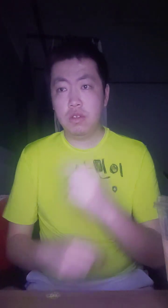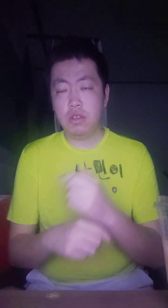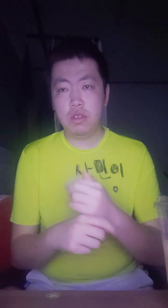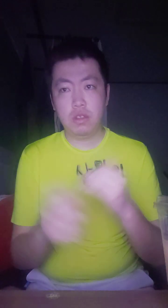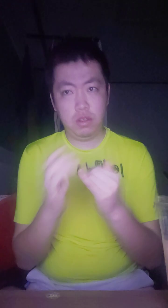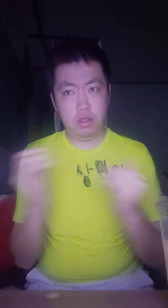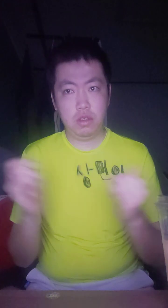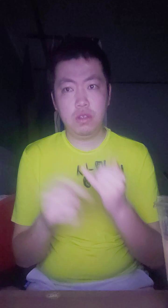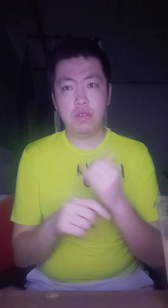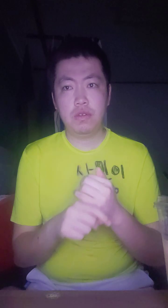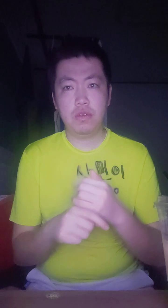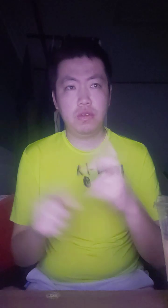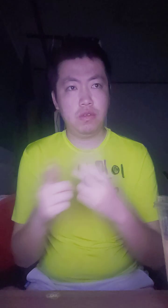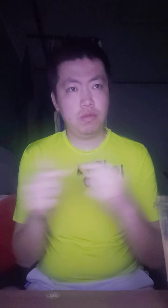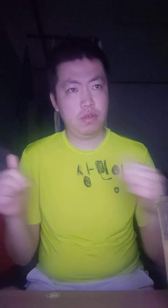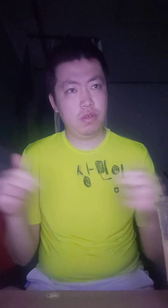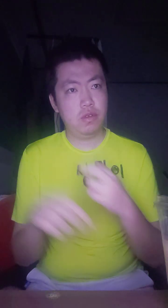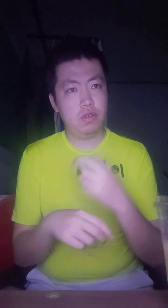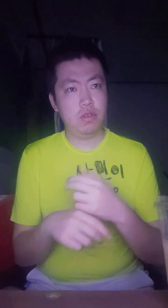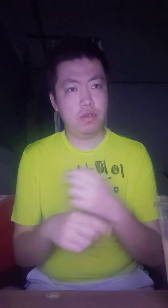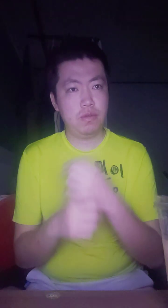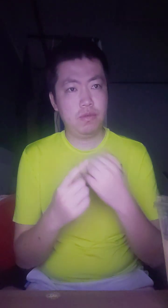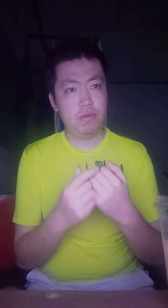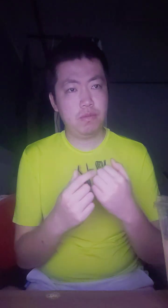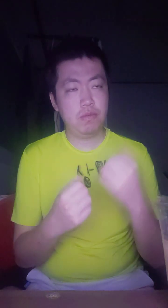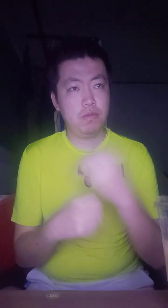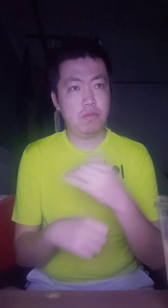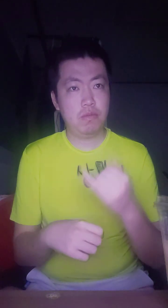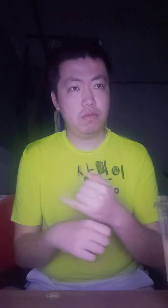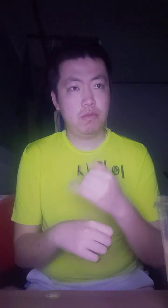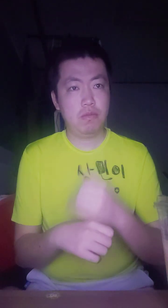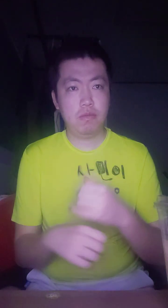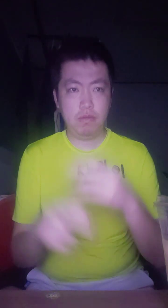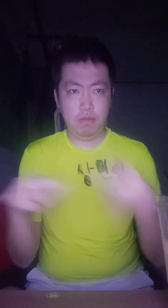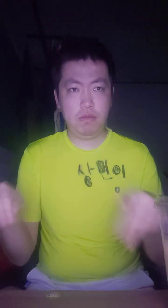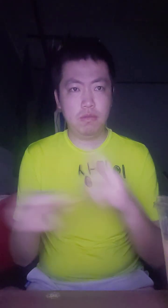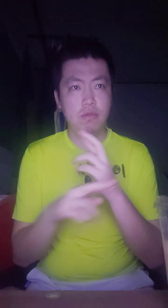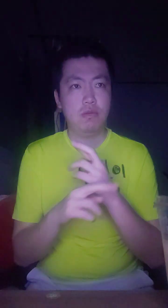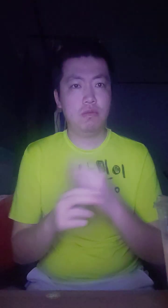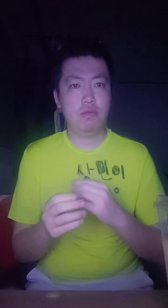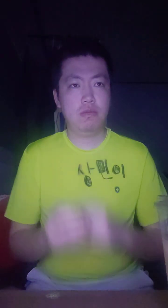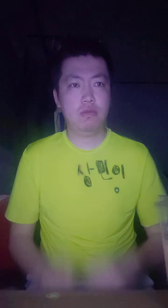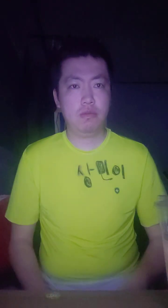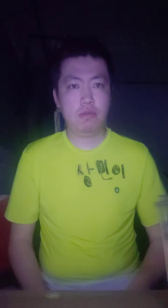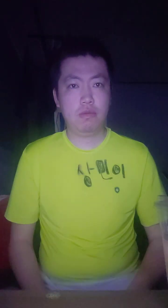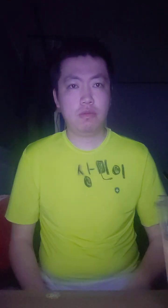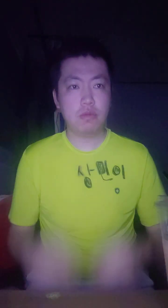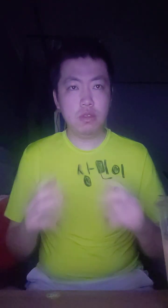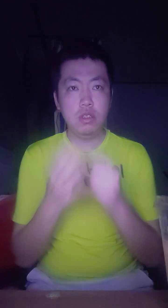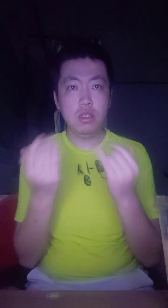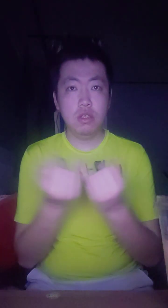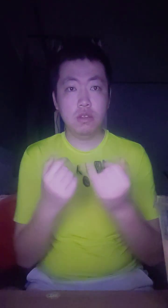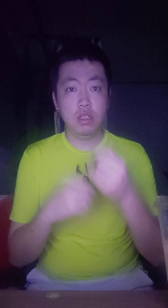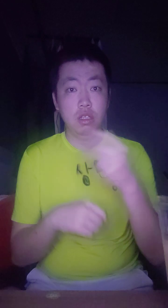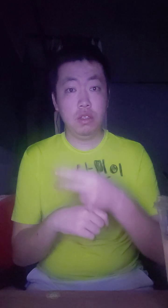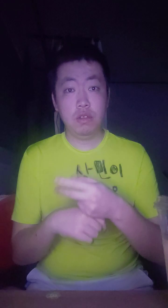가스가 빠지면서 전기가 통해서 GIS가 파괴된 고장입니다. 조사반은 작업 절차